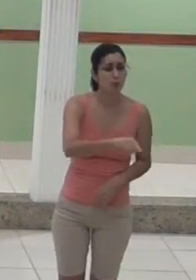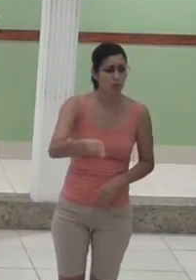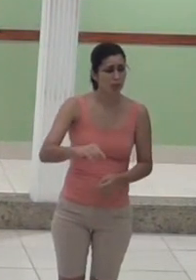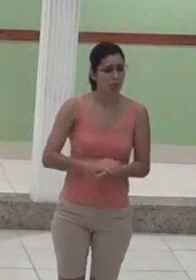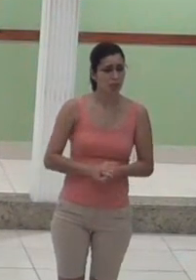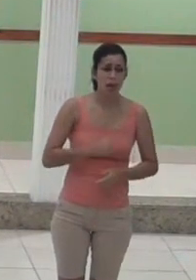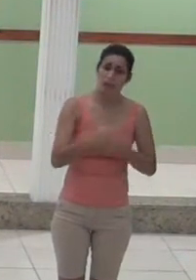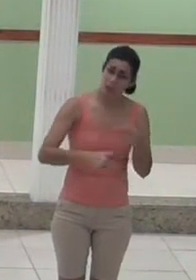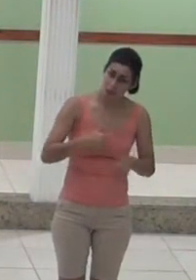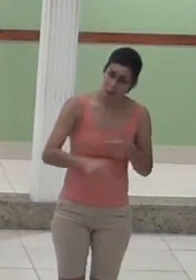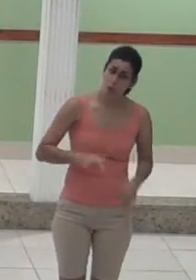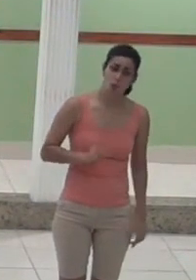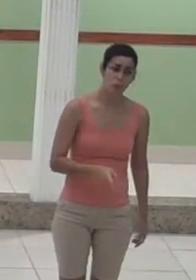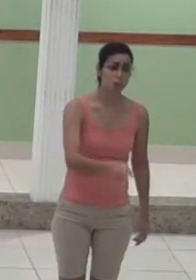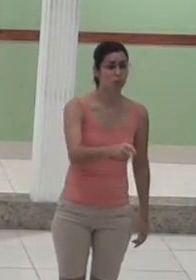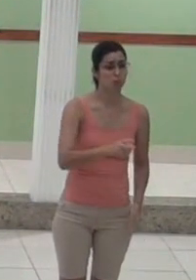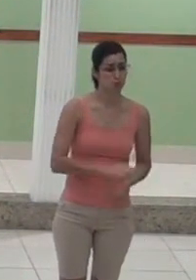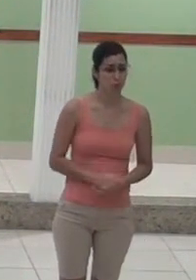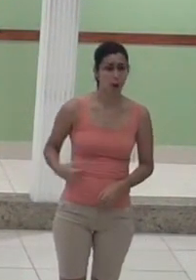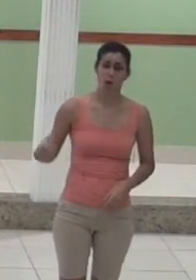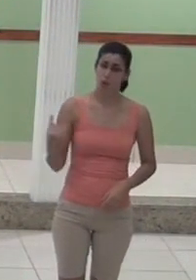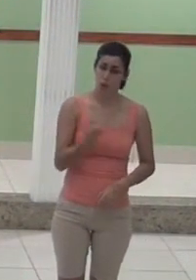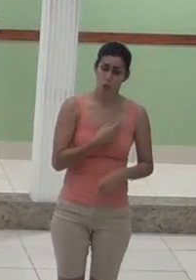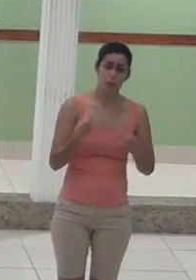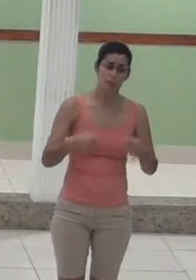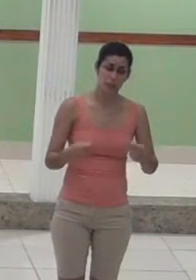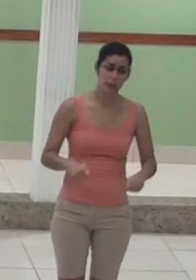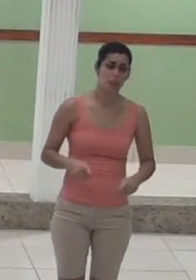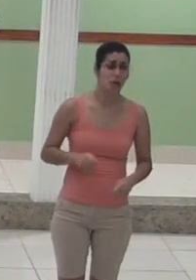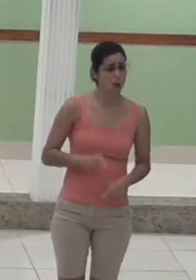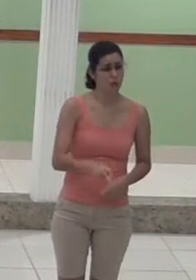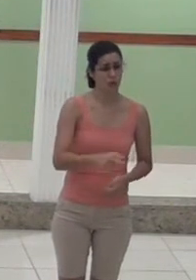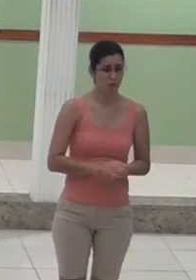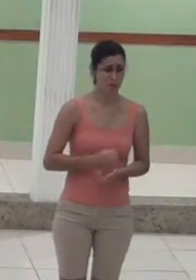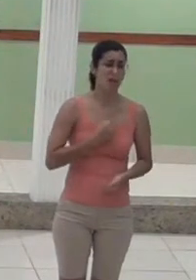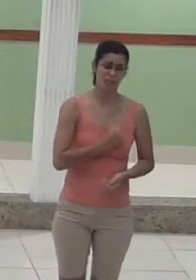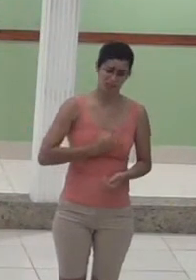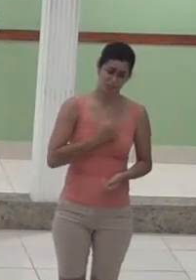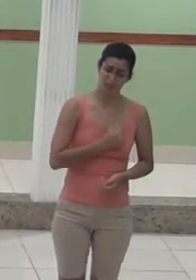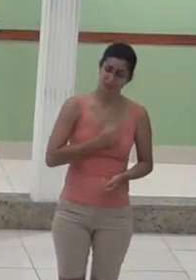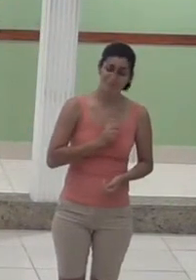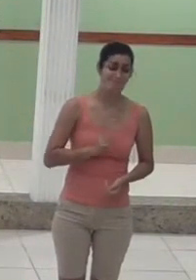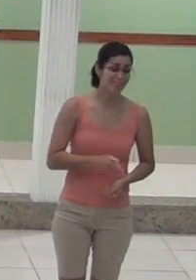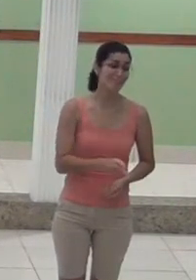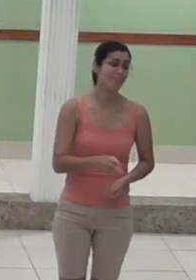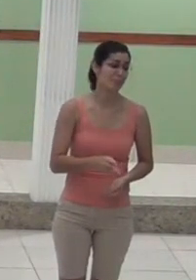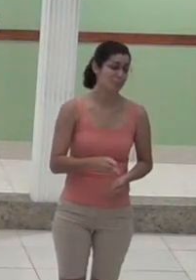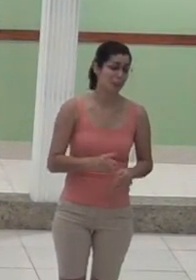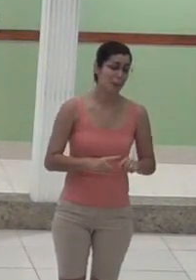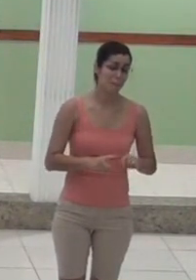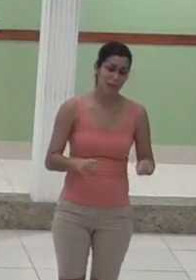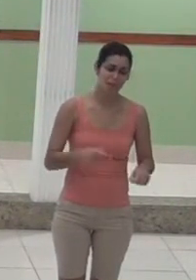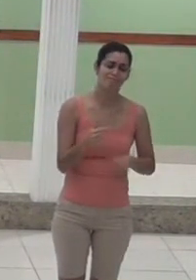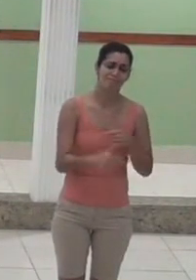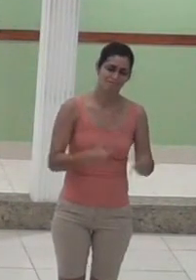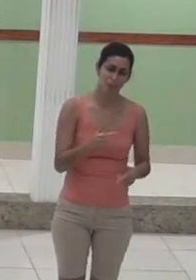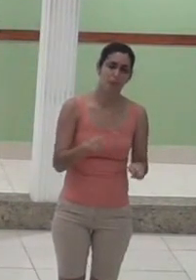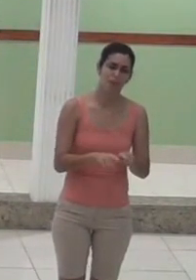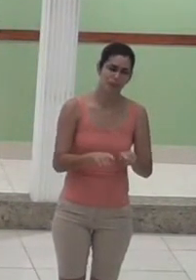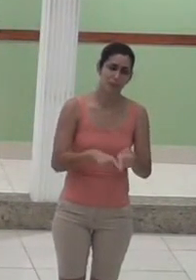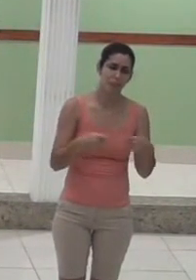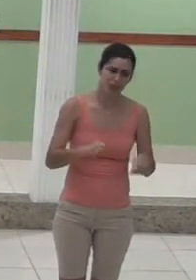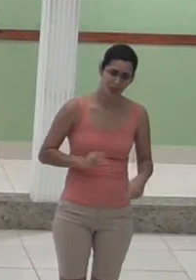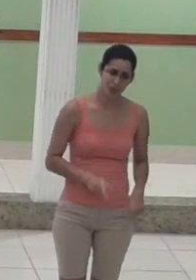aqui para dar continuidade a um trabalho que ele começou, e durante esses 20